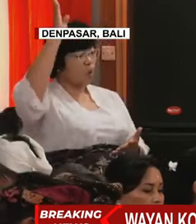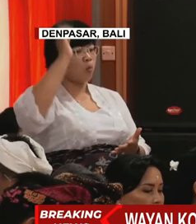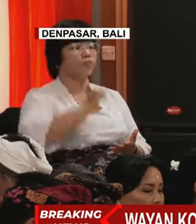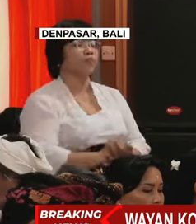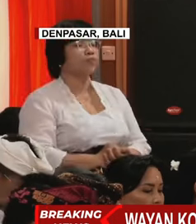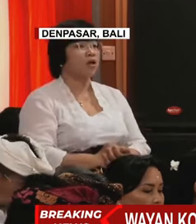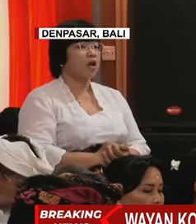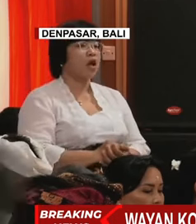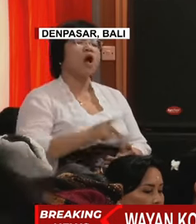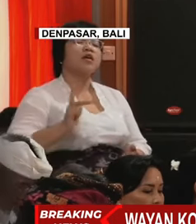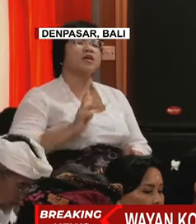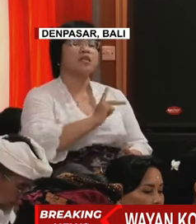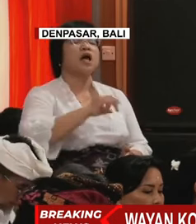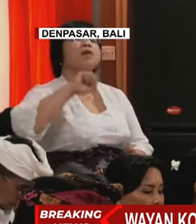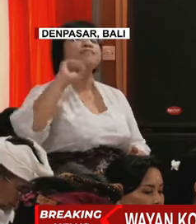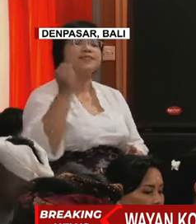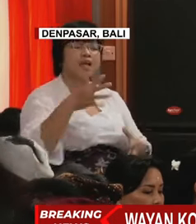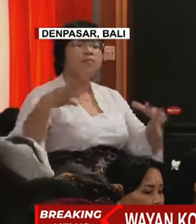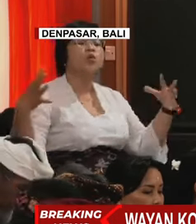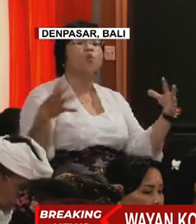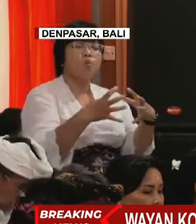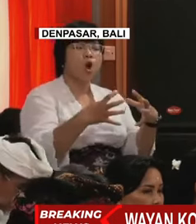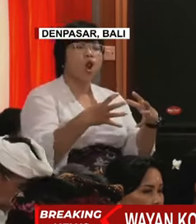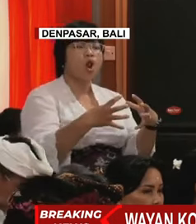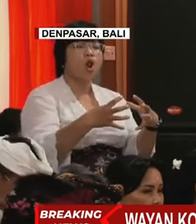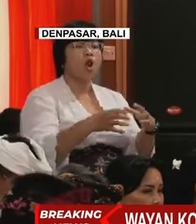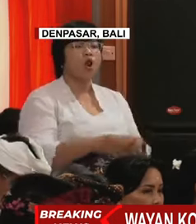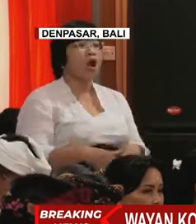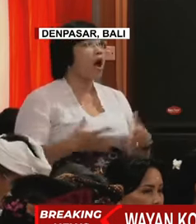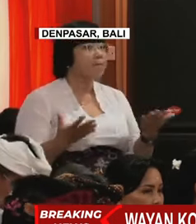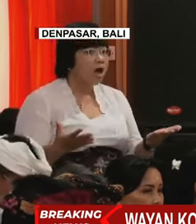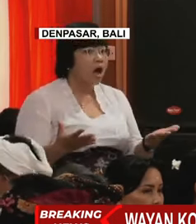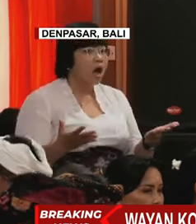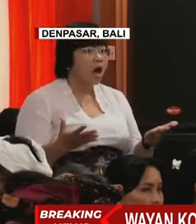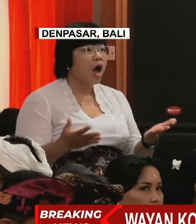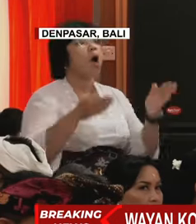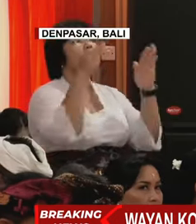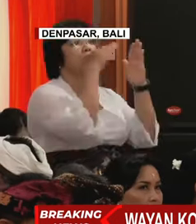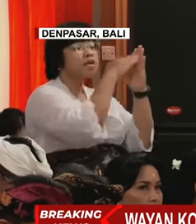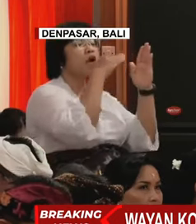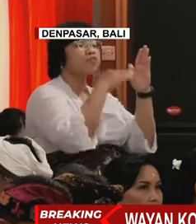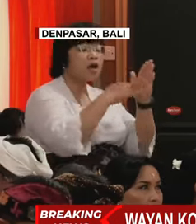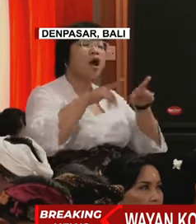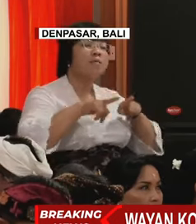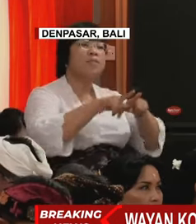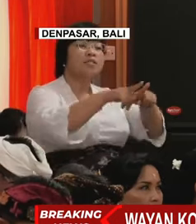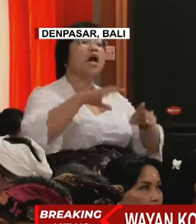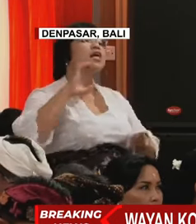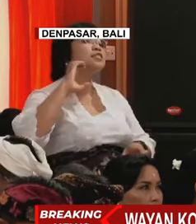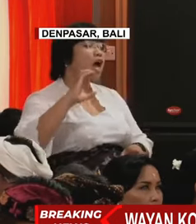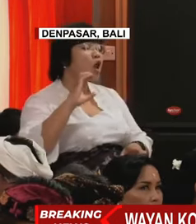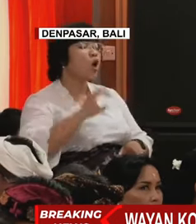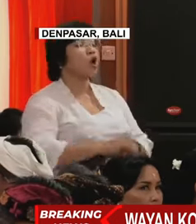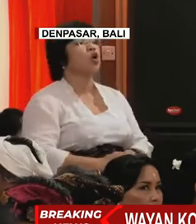digunakan oleh penantang untuk kemudian mendapatkan simpati kemudian eh yang kedua e walaupun Iwan coaster ini